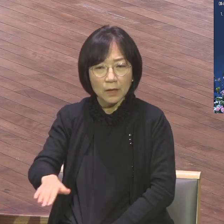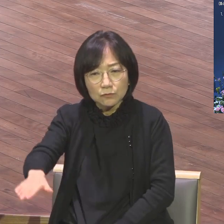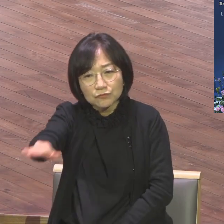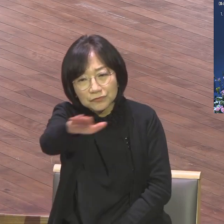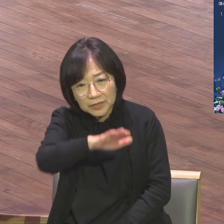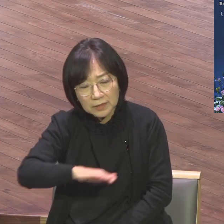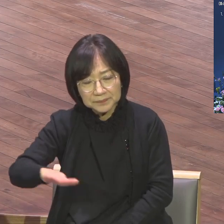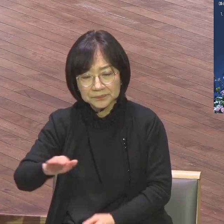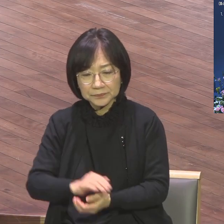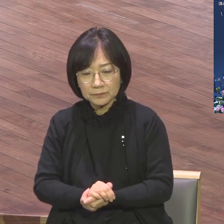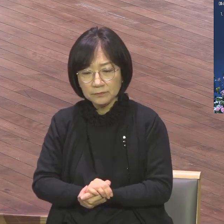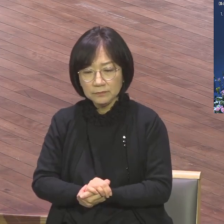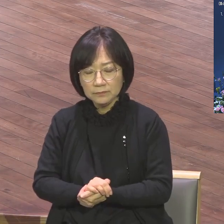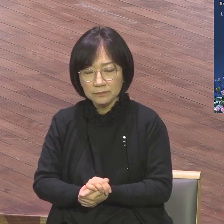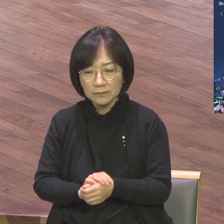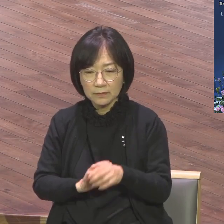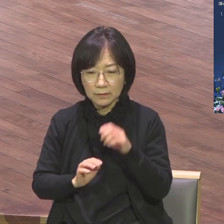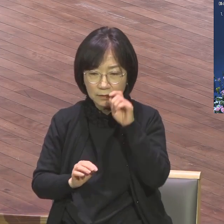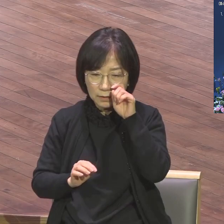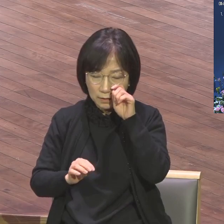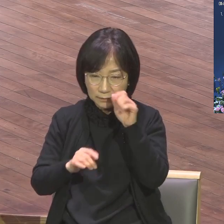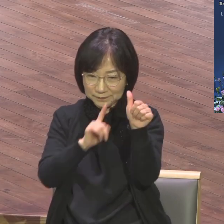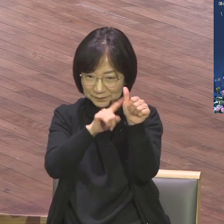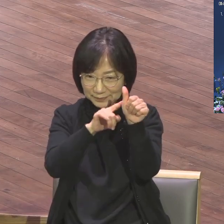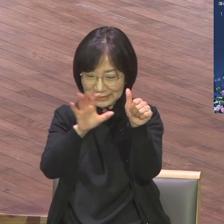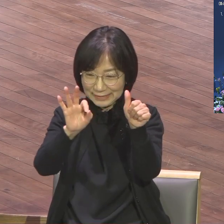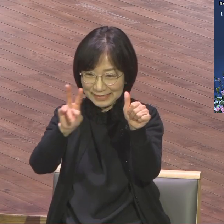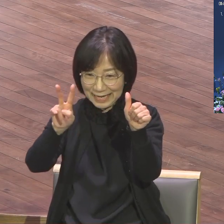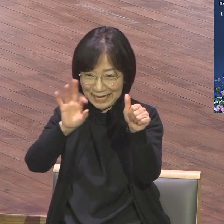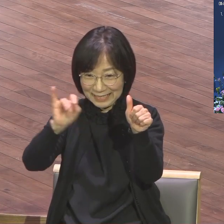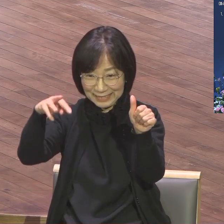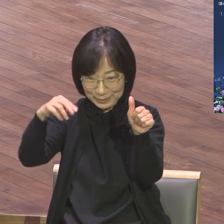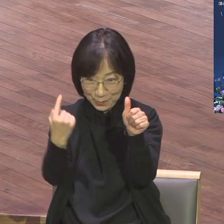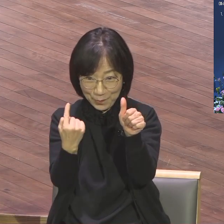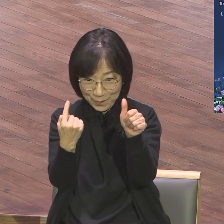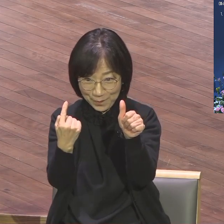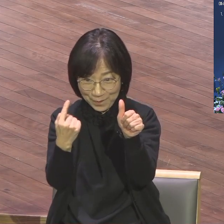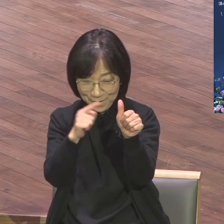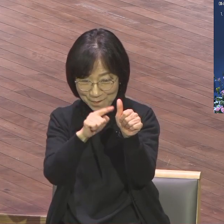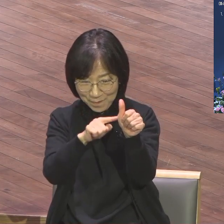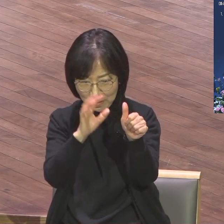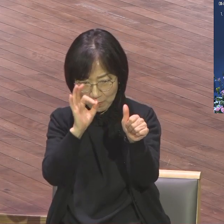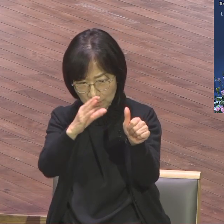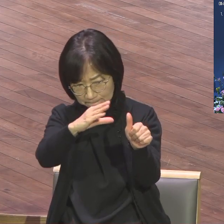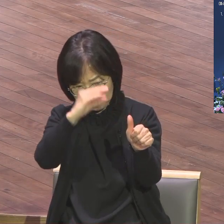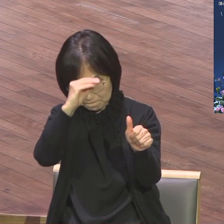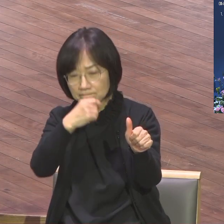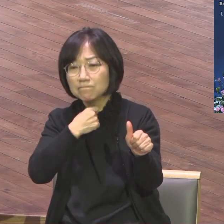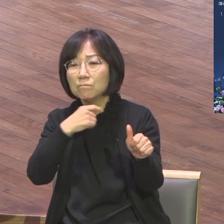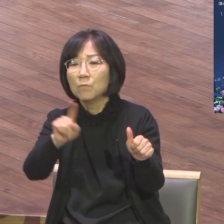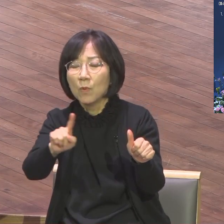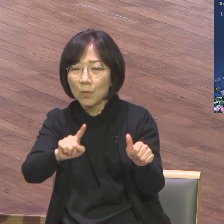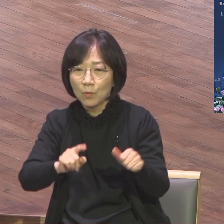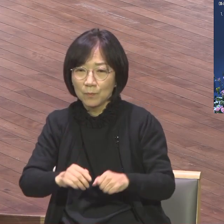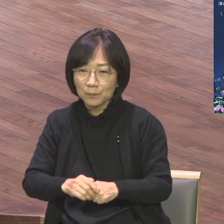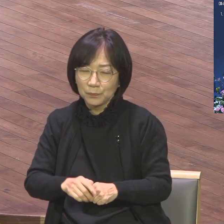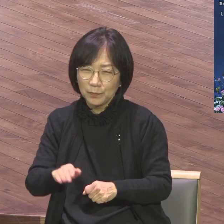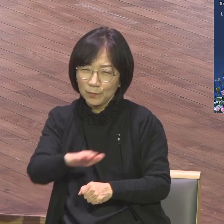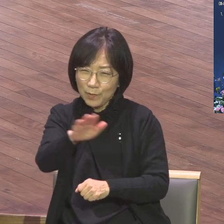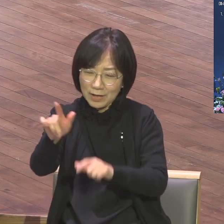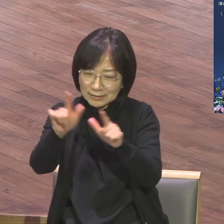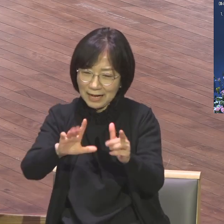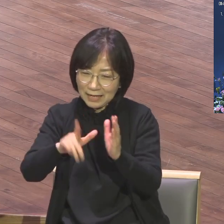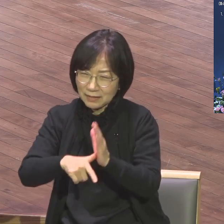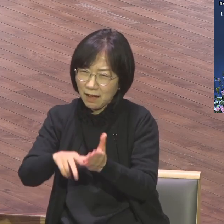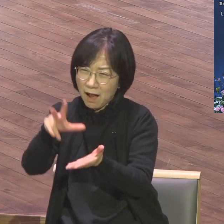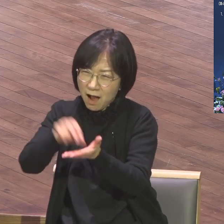뭐냐, 바로 인생길 가운데 내가 풀기 어려운 문제가 있으면 그 문제를 어떻게 해요?